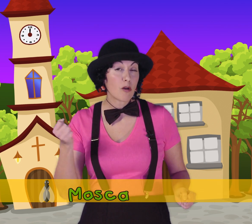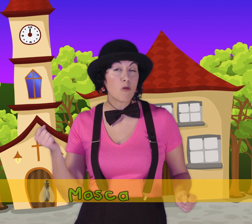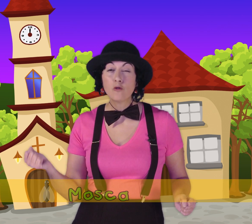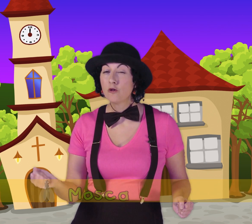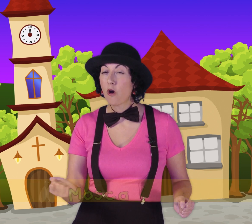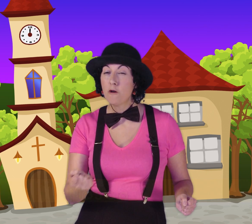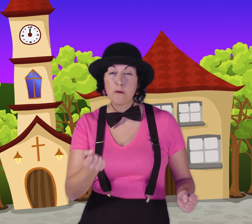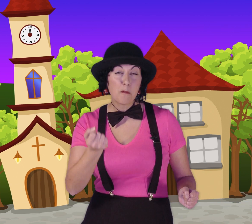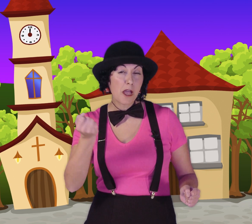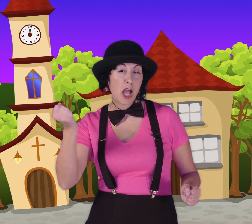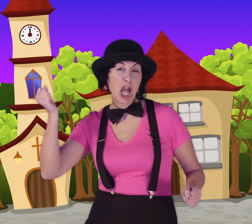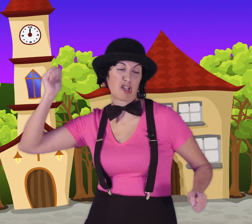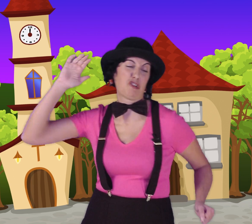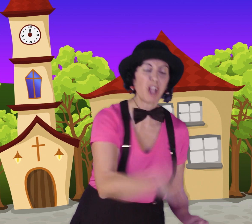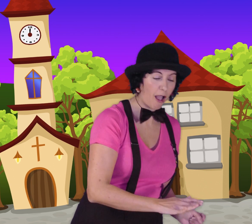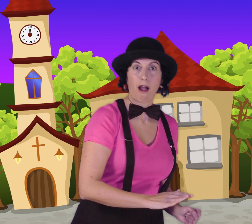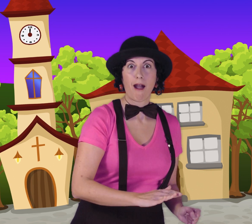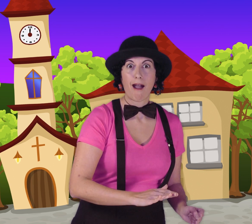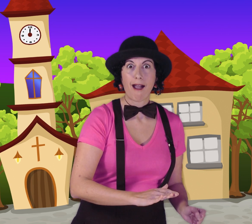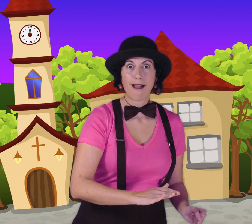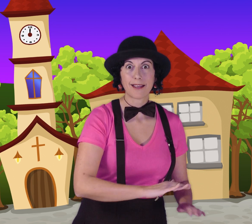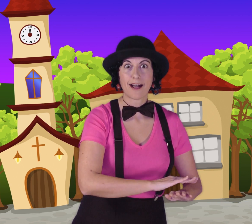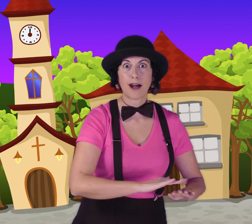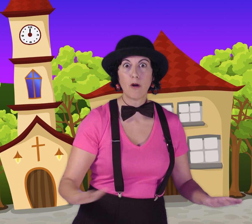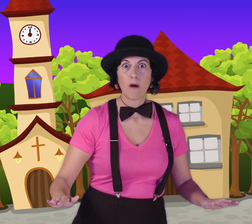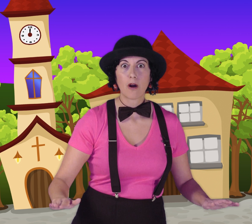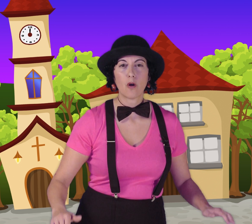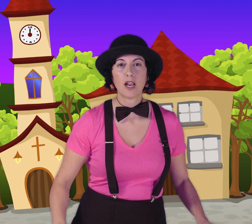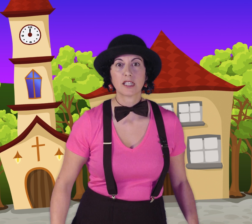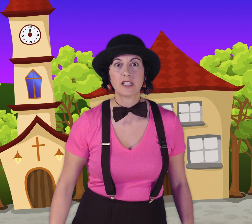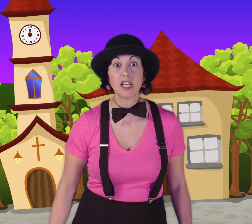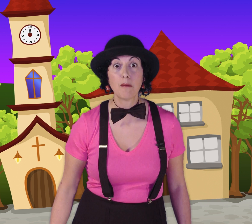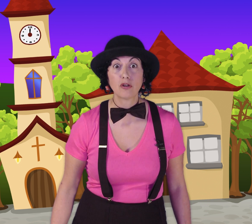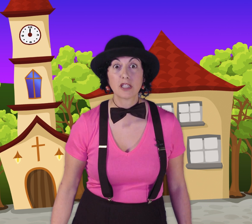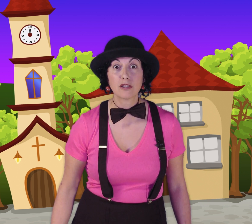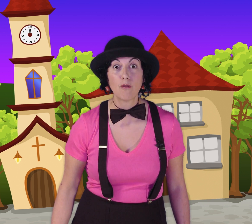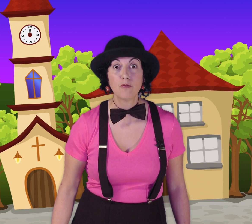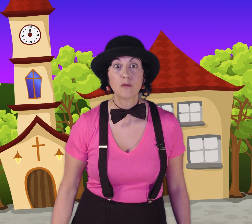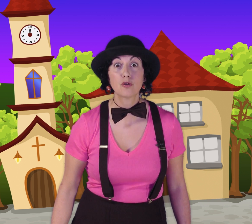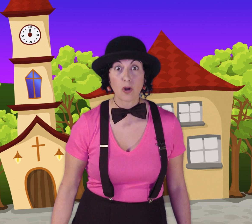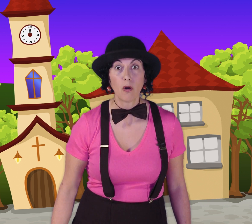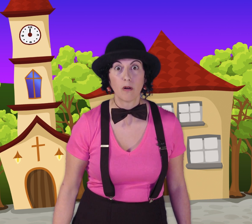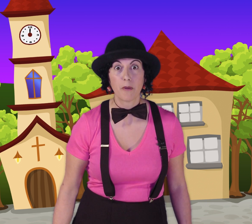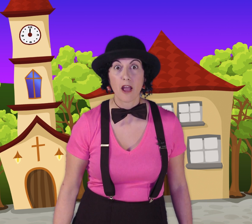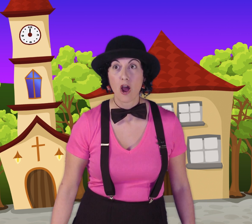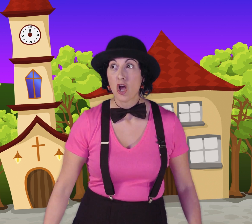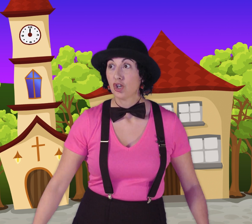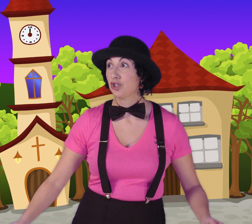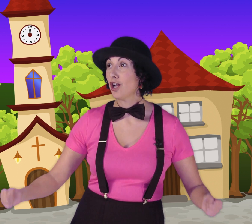un golpe... ¡Za! Que acabó con las 7 moscas de un solo golpe. ¡7